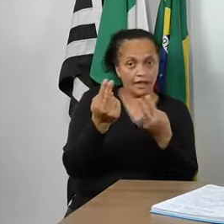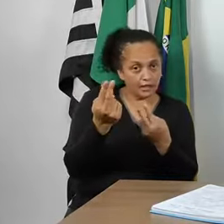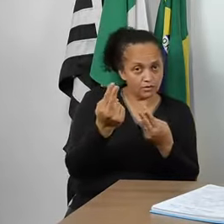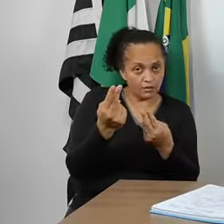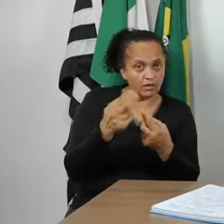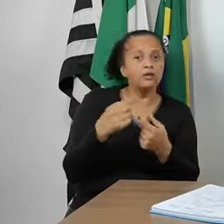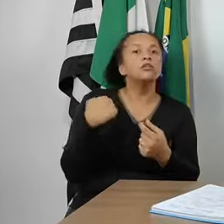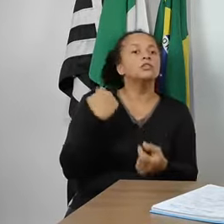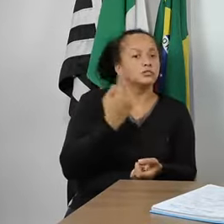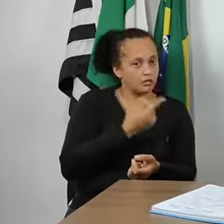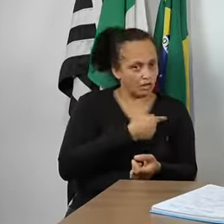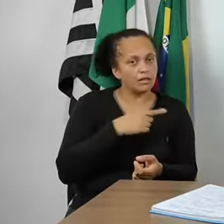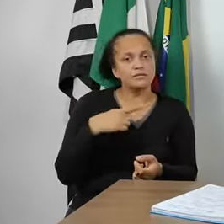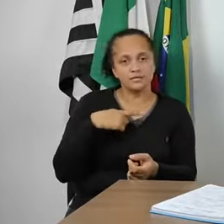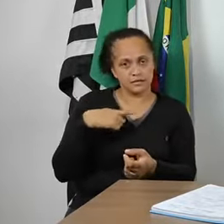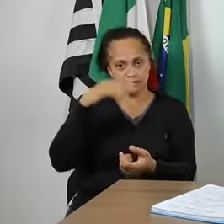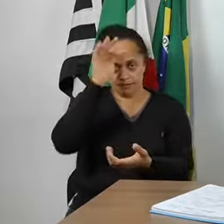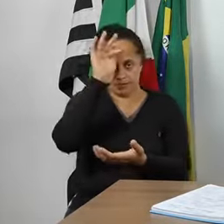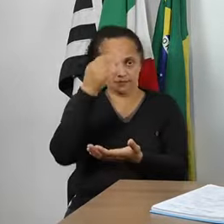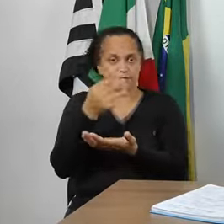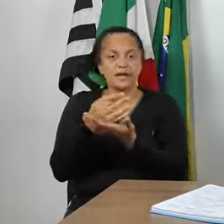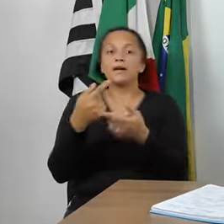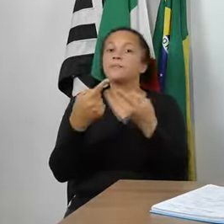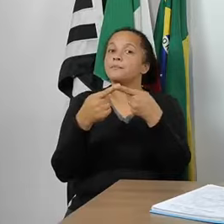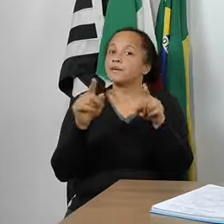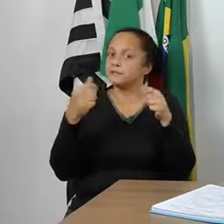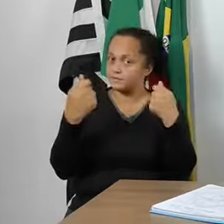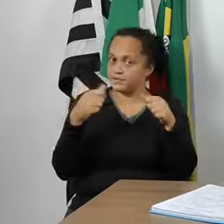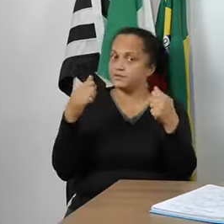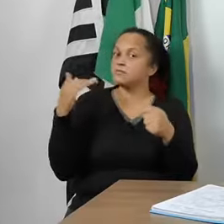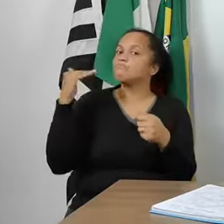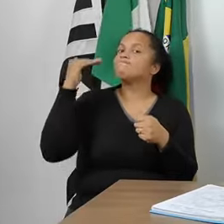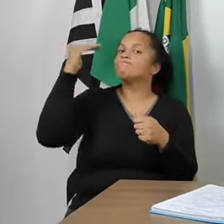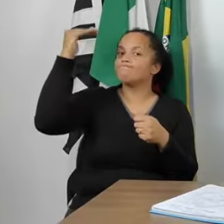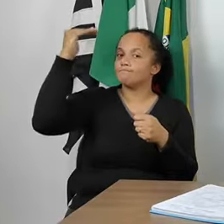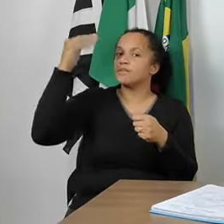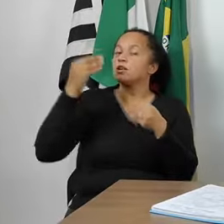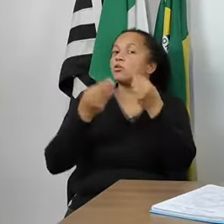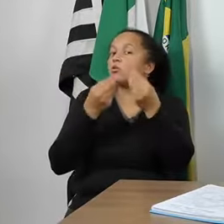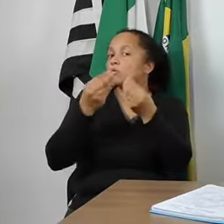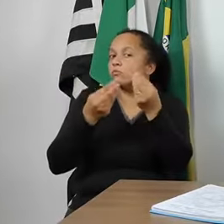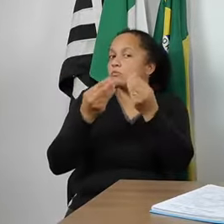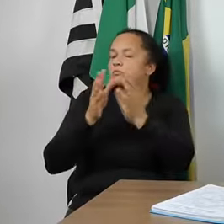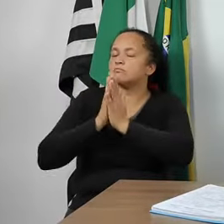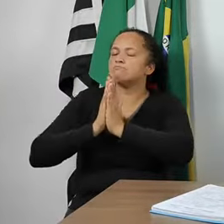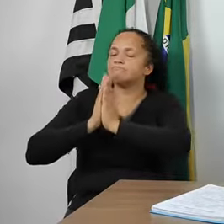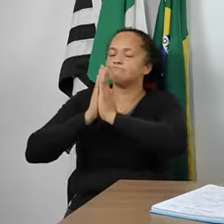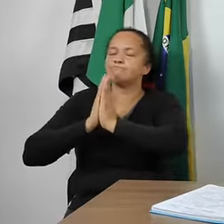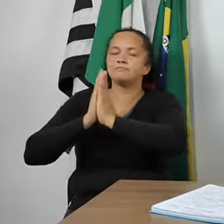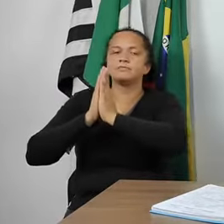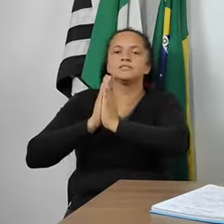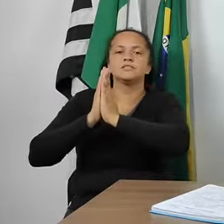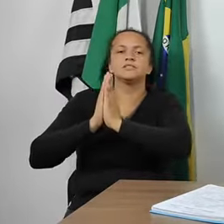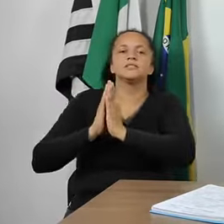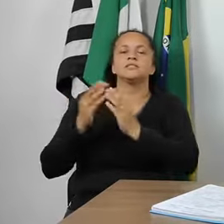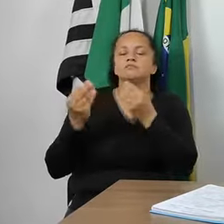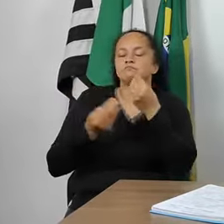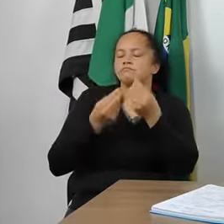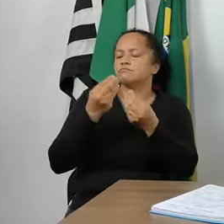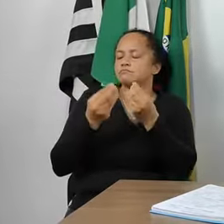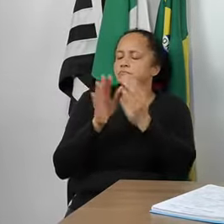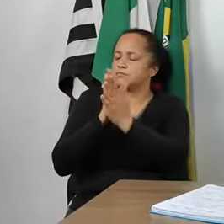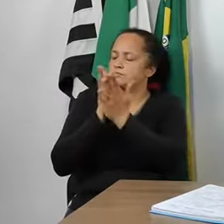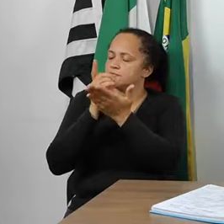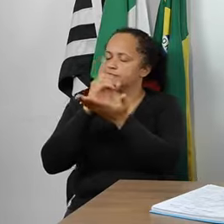nós precisamos é desenvolver, edificá-la por meio de uma vida de oração. Uma vida de oração no Espírito, uma vida de oração na